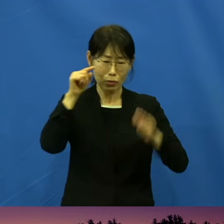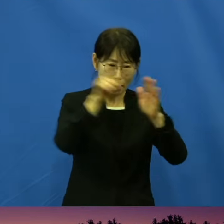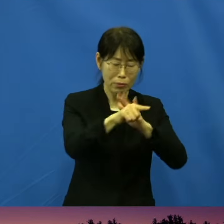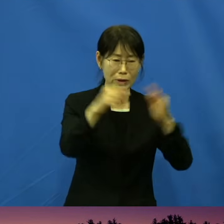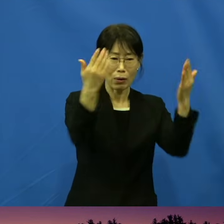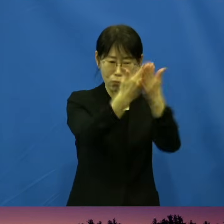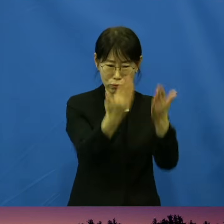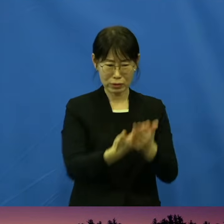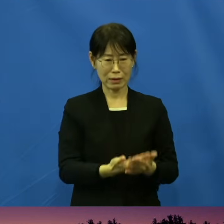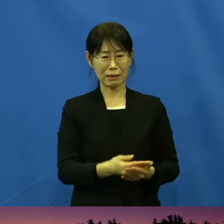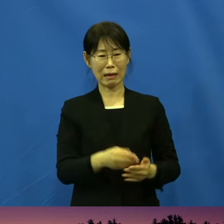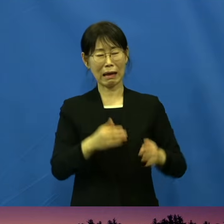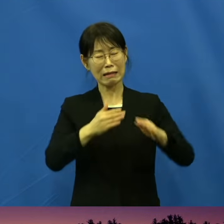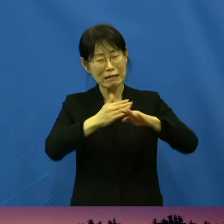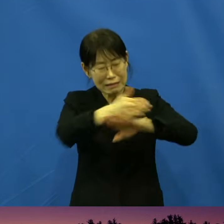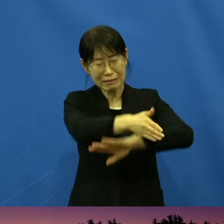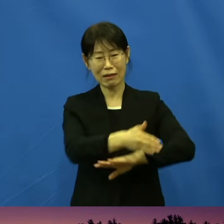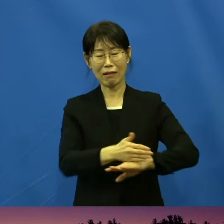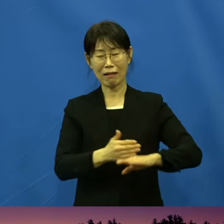뭐가 느리고요.